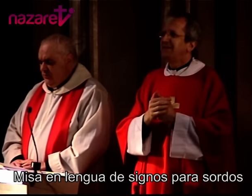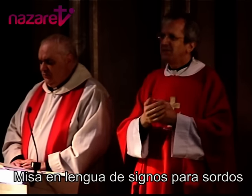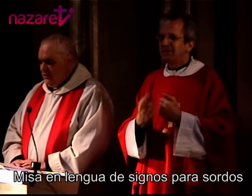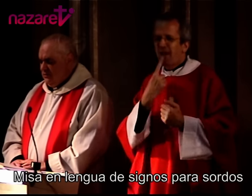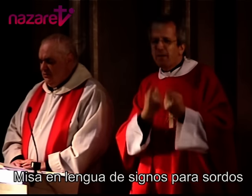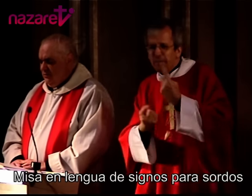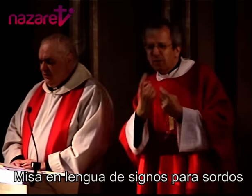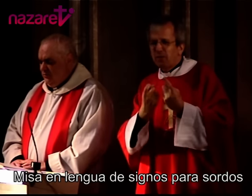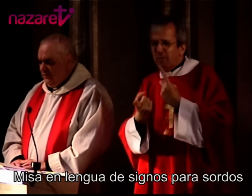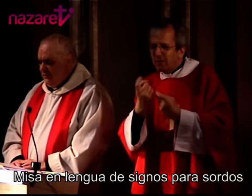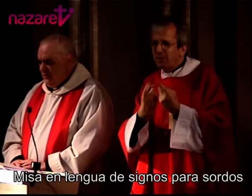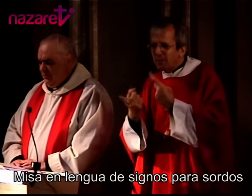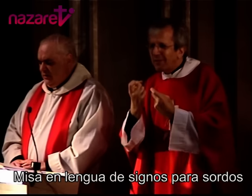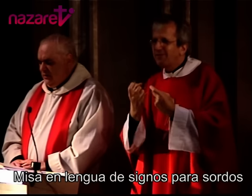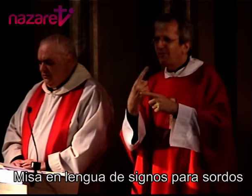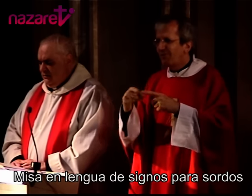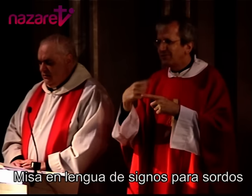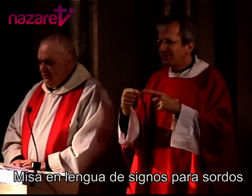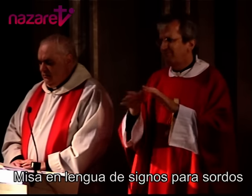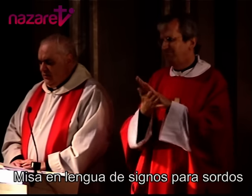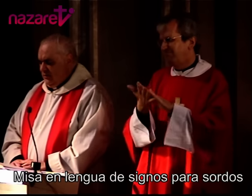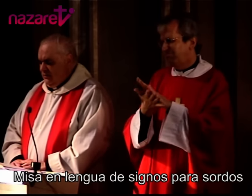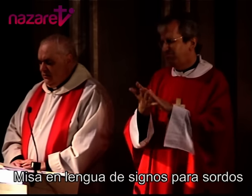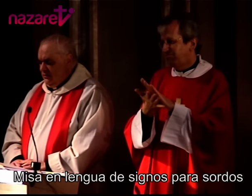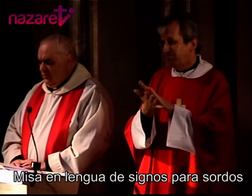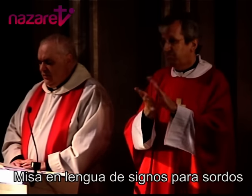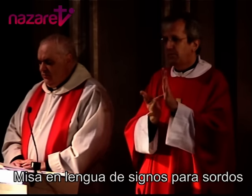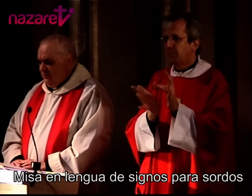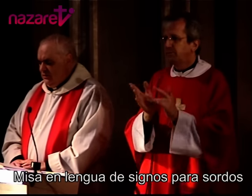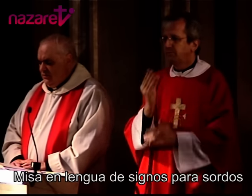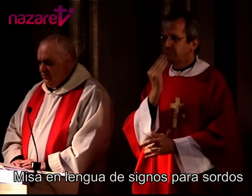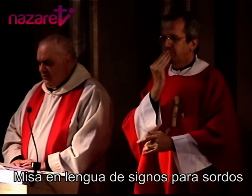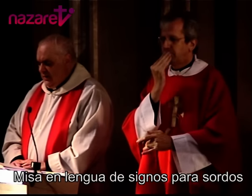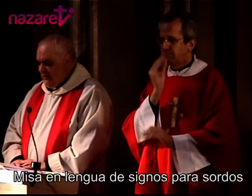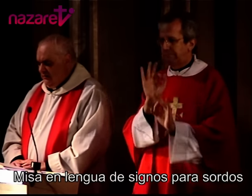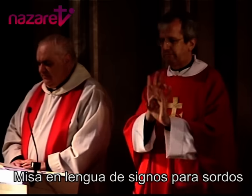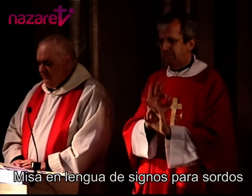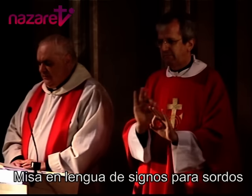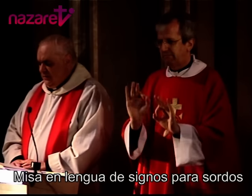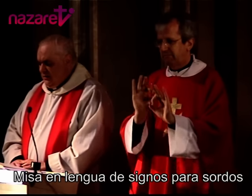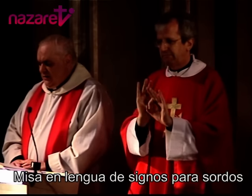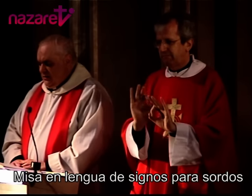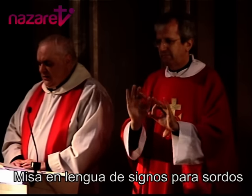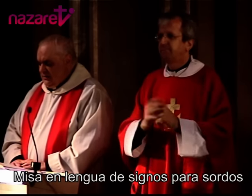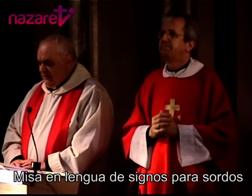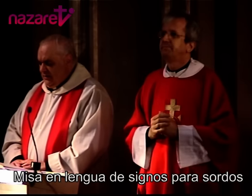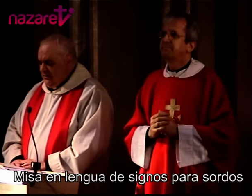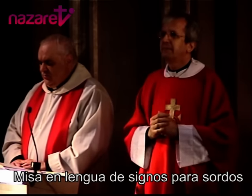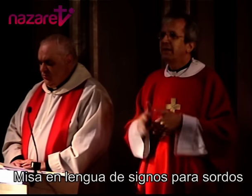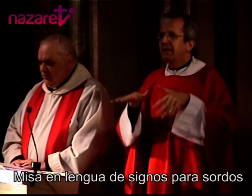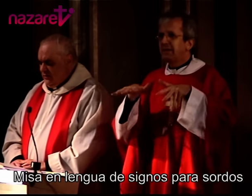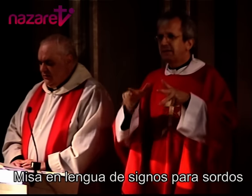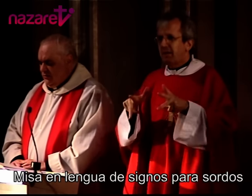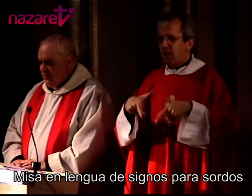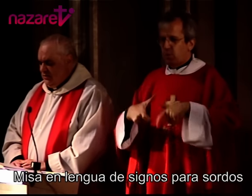muchas preguntas con abundante verborrea, pero él no le contestó nada. Estaban allí